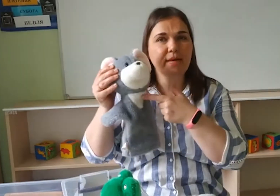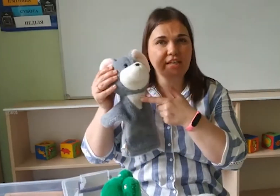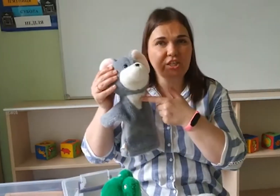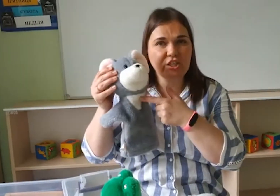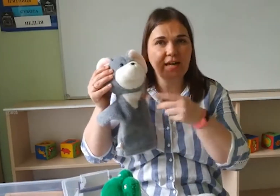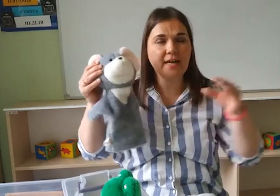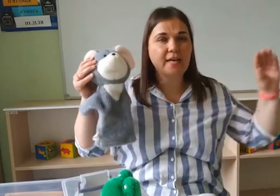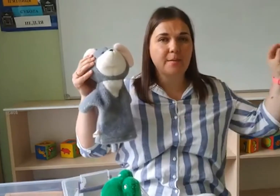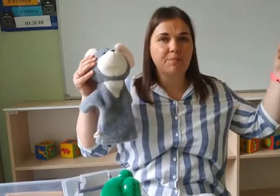Миша.